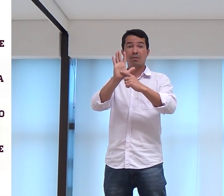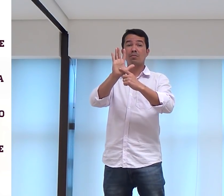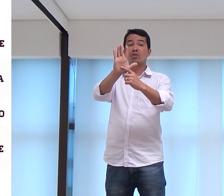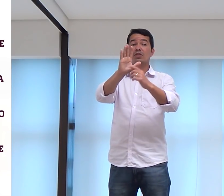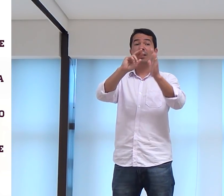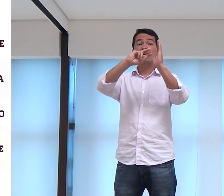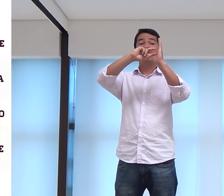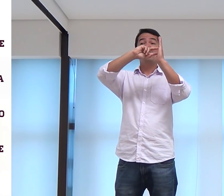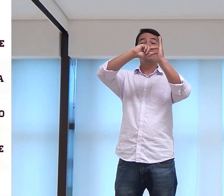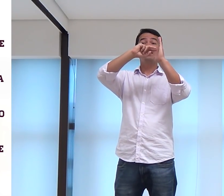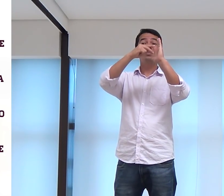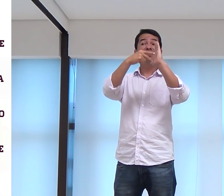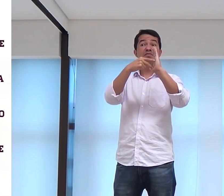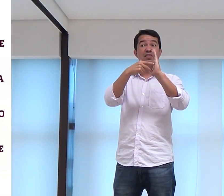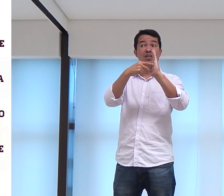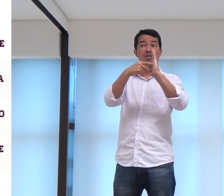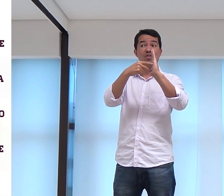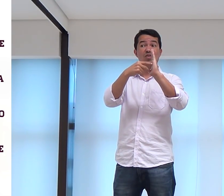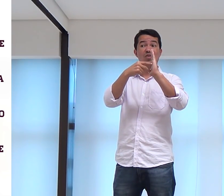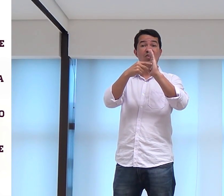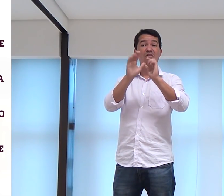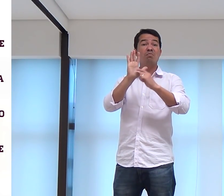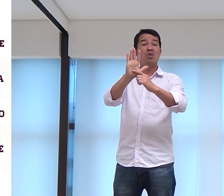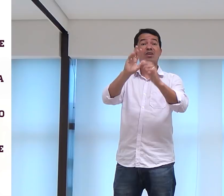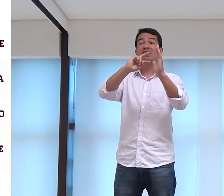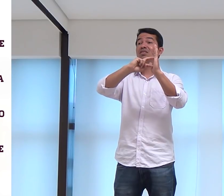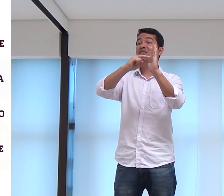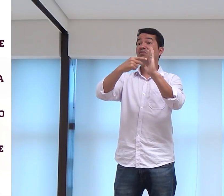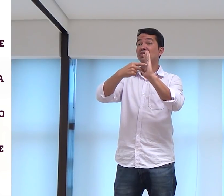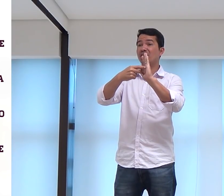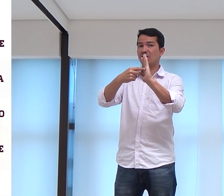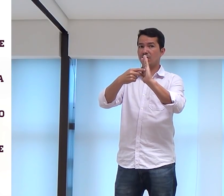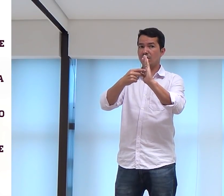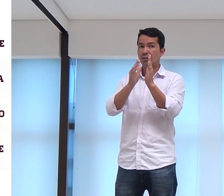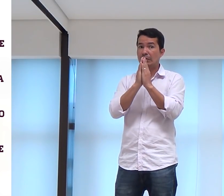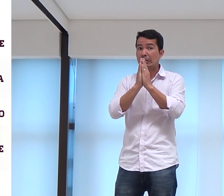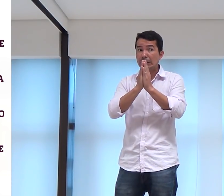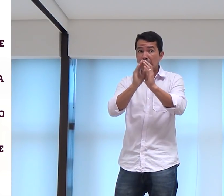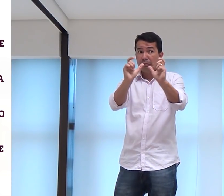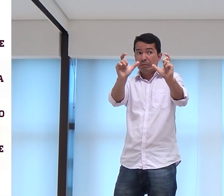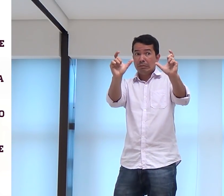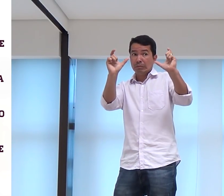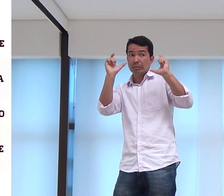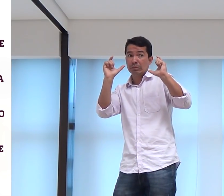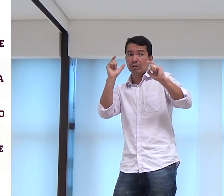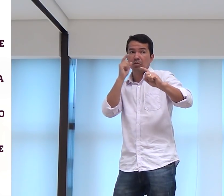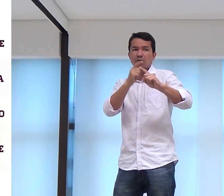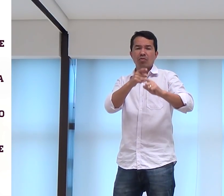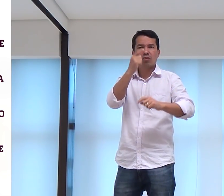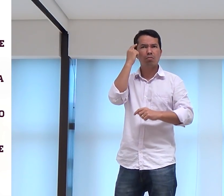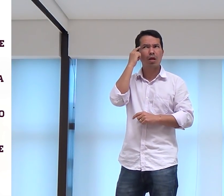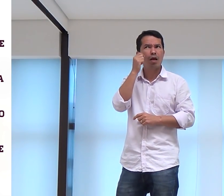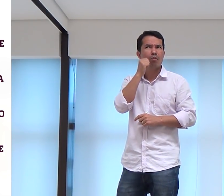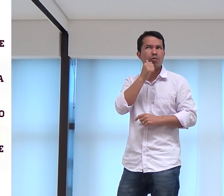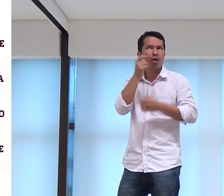Como isso é possível? Eu quero mostrar os significados. Os significados, o que significa. Então, por favor, preste muita